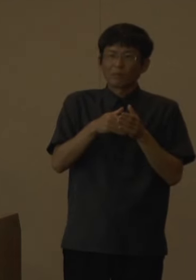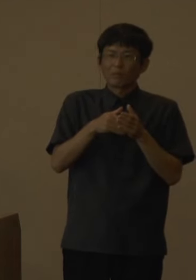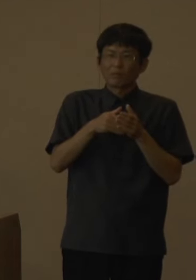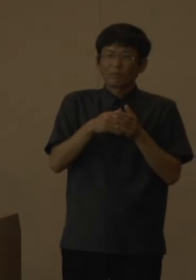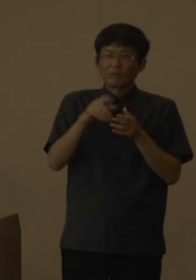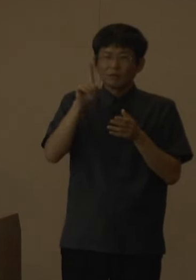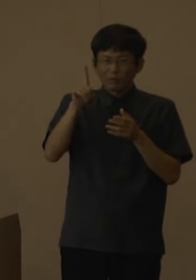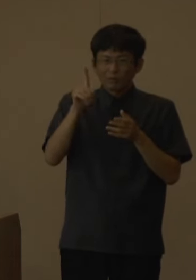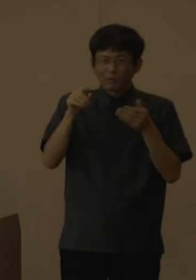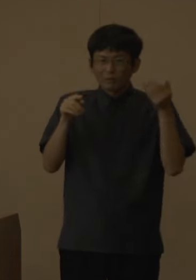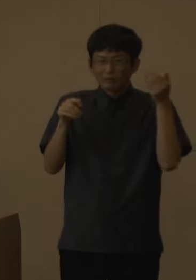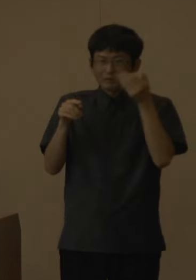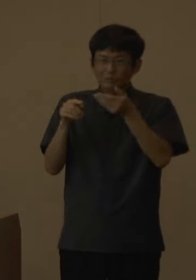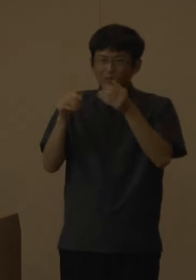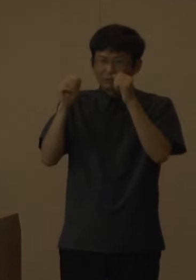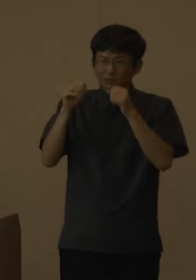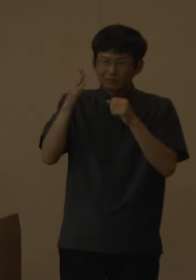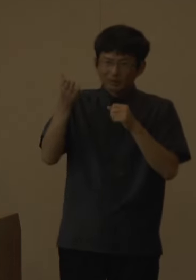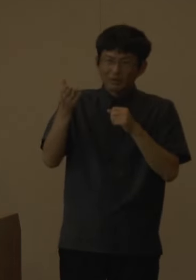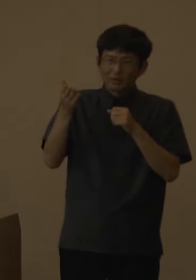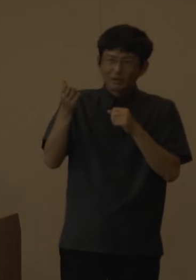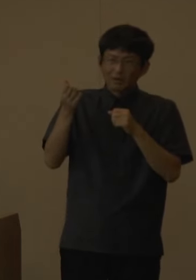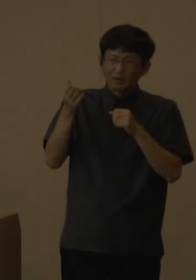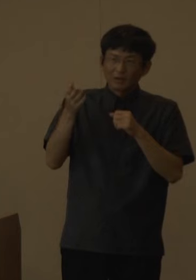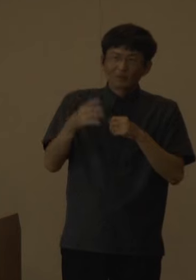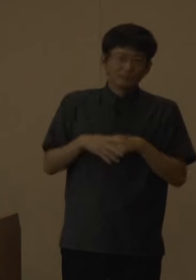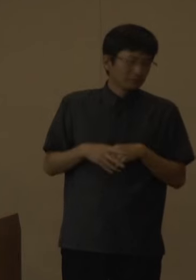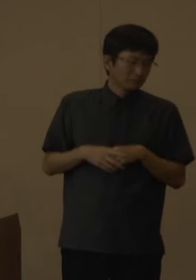一問程度ございましたらお受けいたします。 ですか、